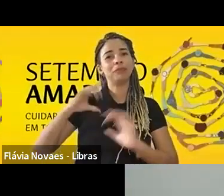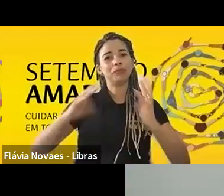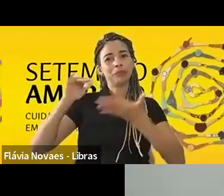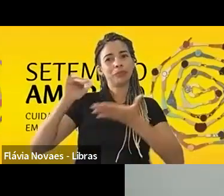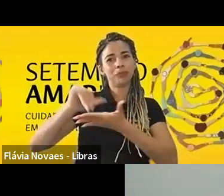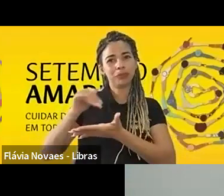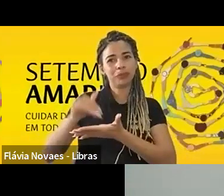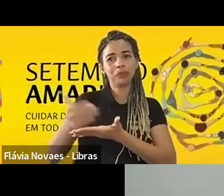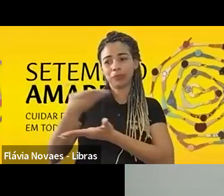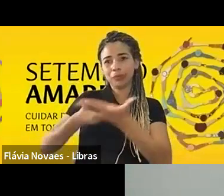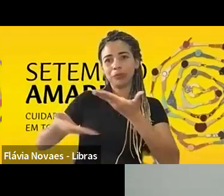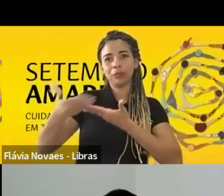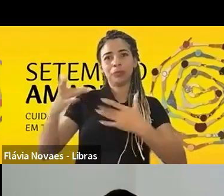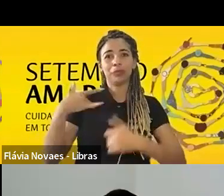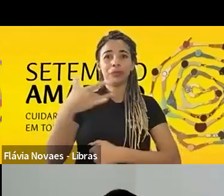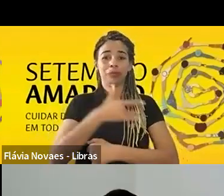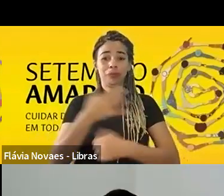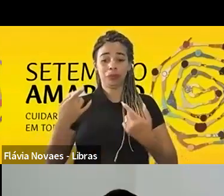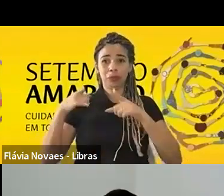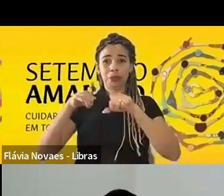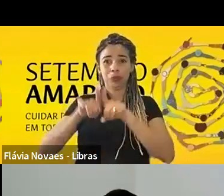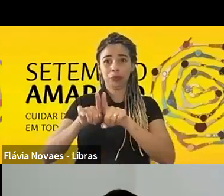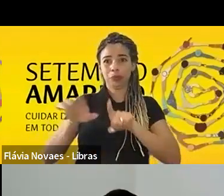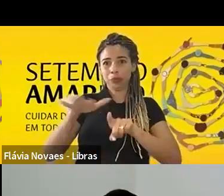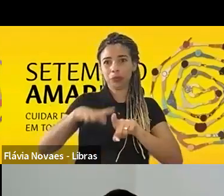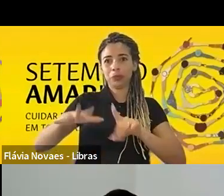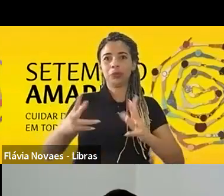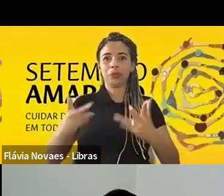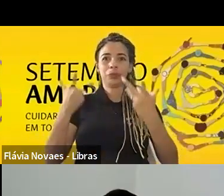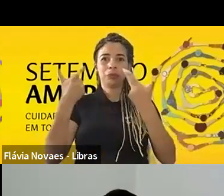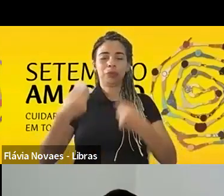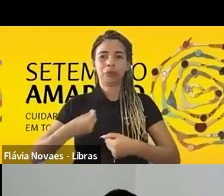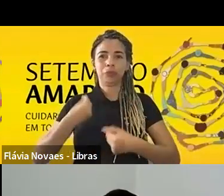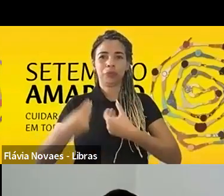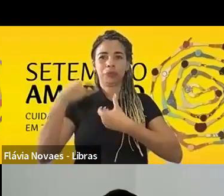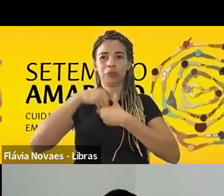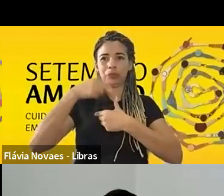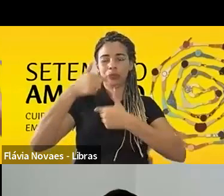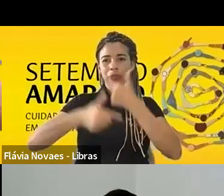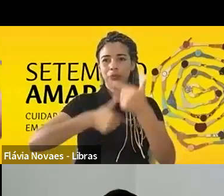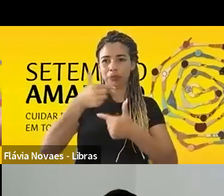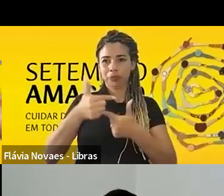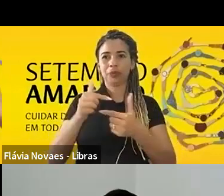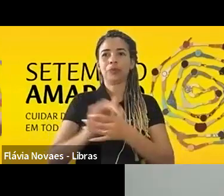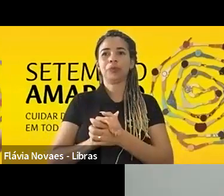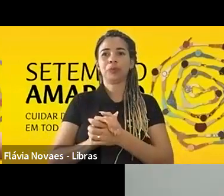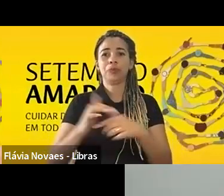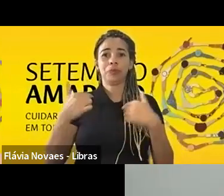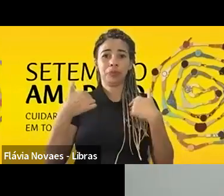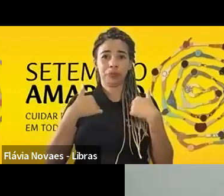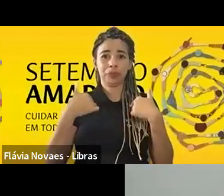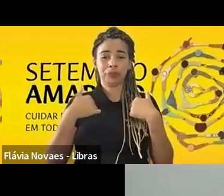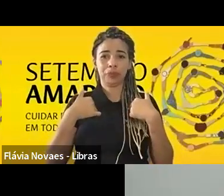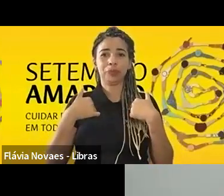Integrados de Saúde em parceria com a Divisão de Qualidade de Vida no Trabalho. Inicialmente, eu faço